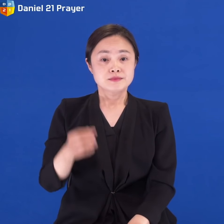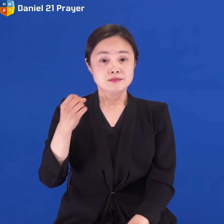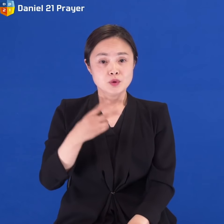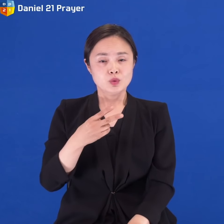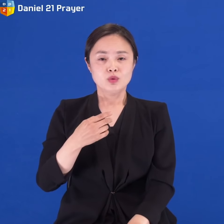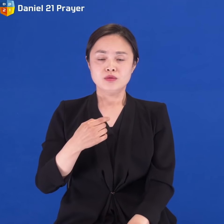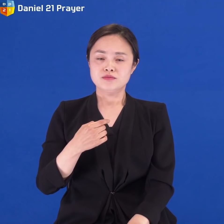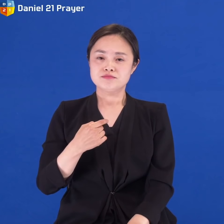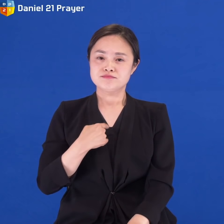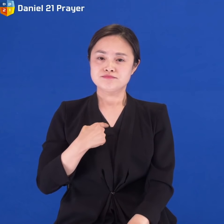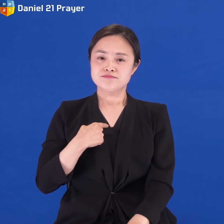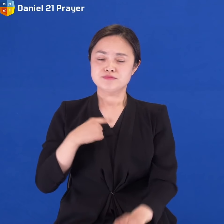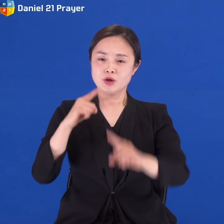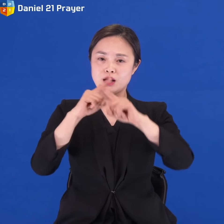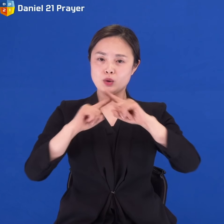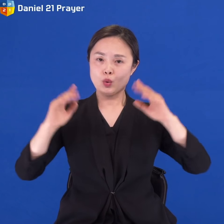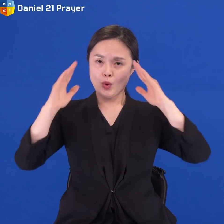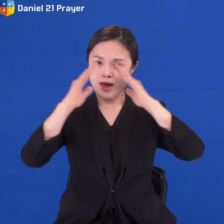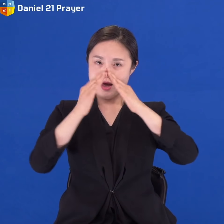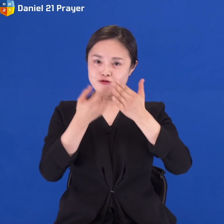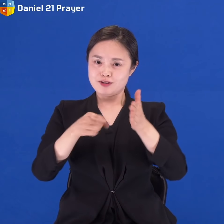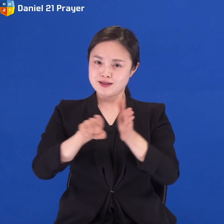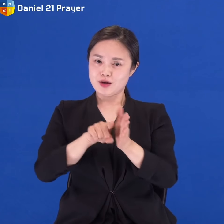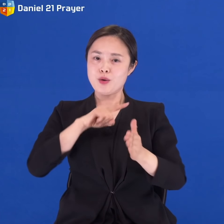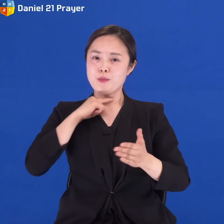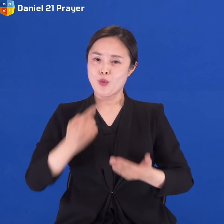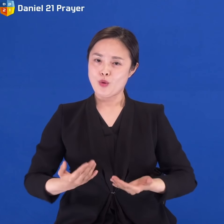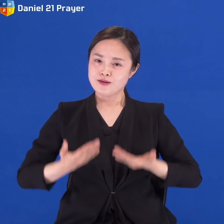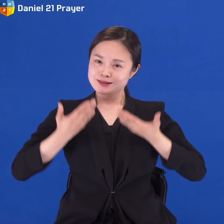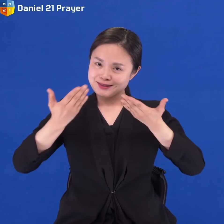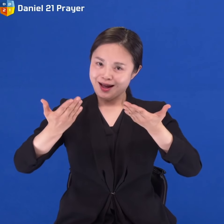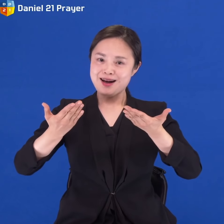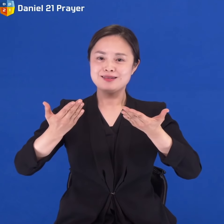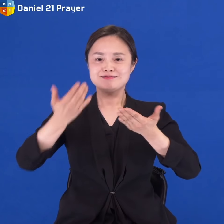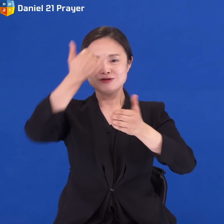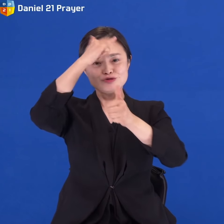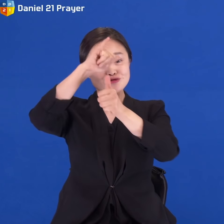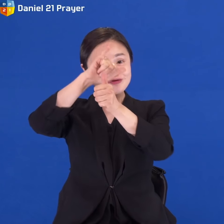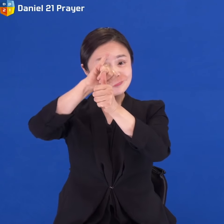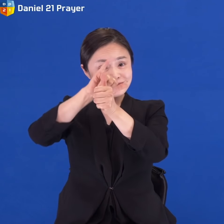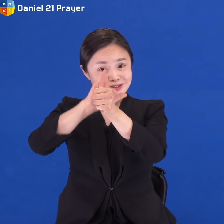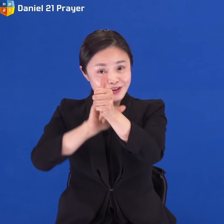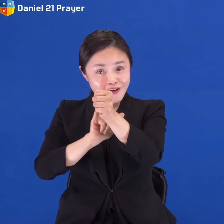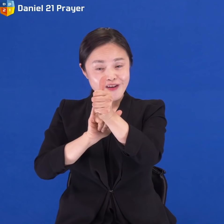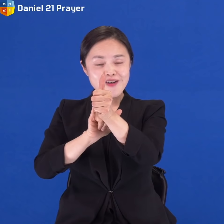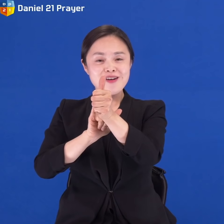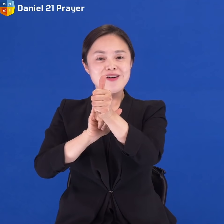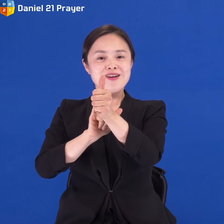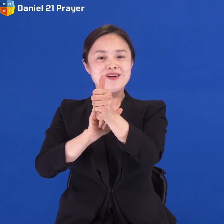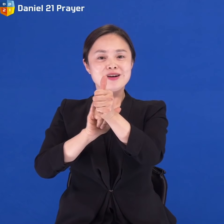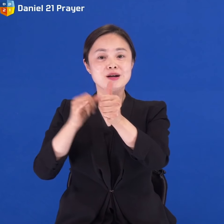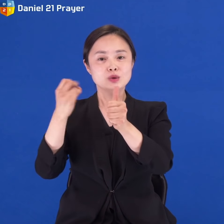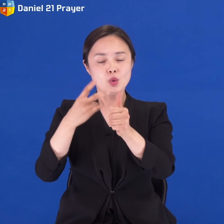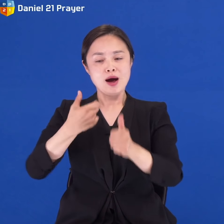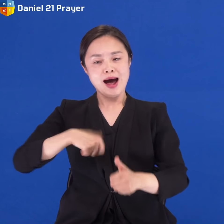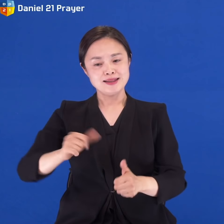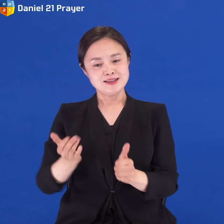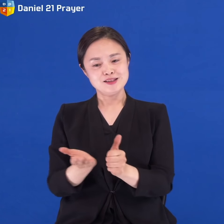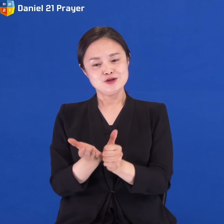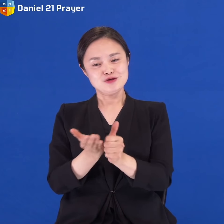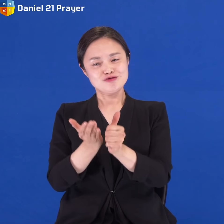하려나, 충성을 하려나, 좀 엄마 자리 좀 지켜줄라나, 며느리 자리, 아내 자리